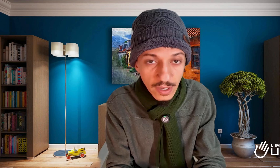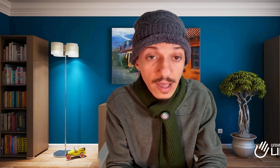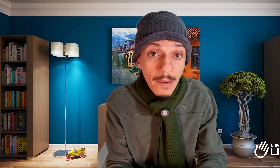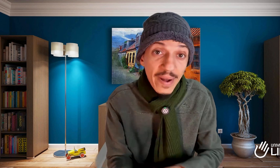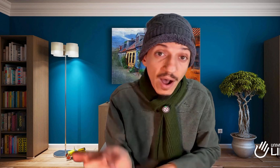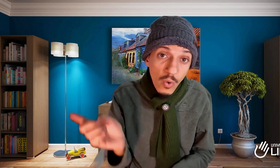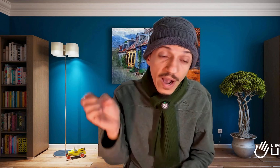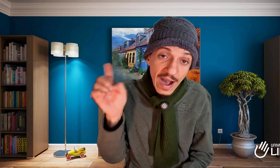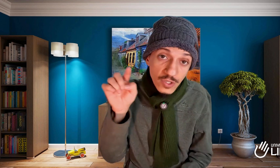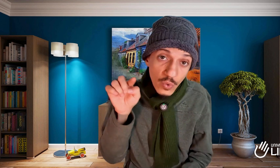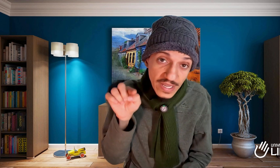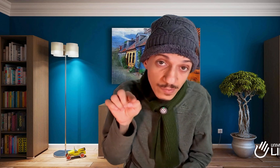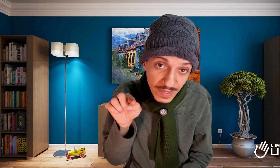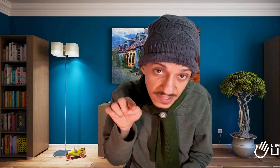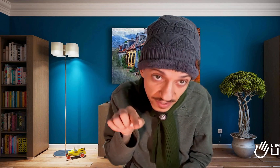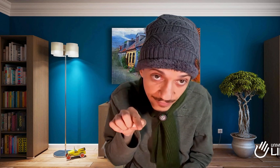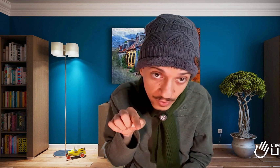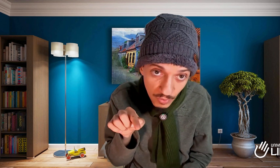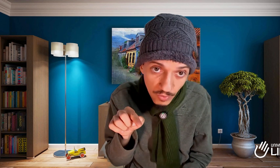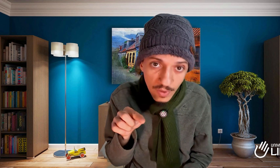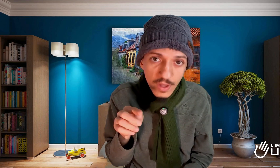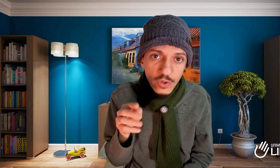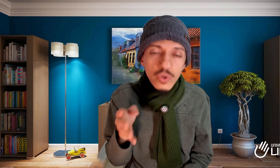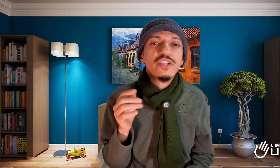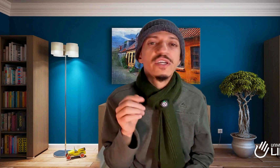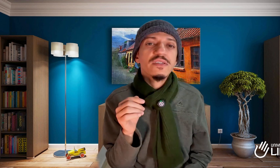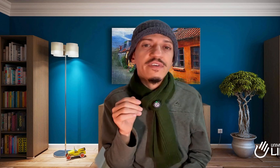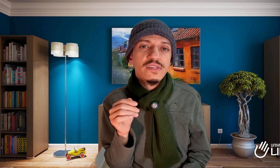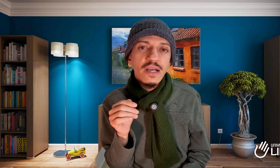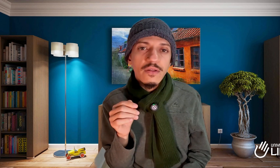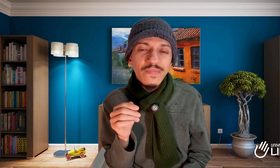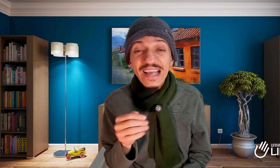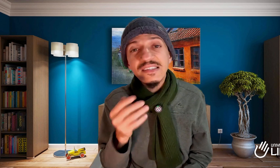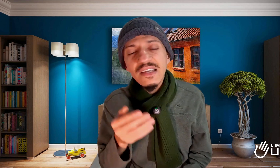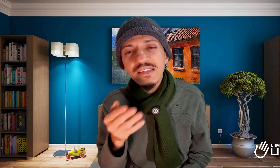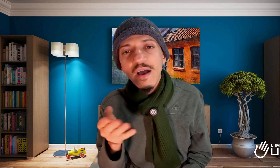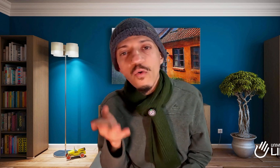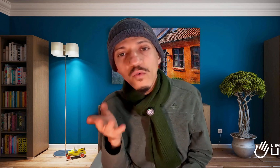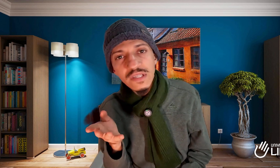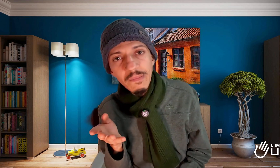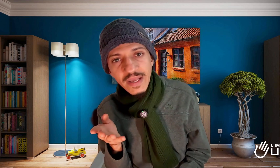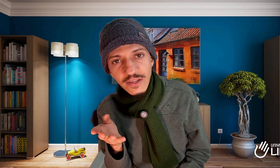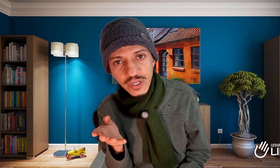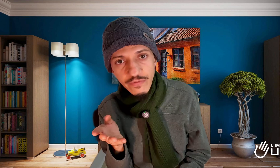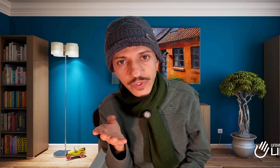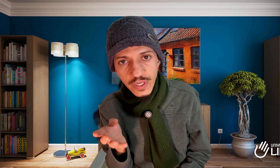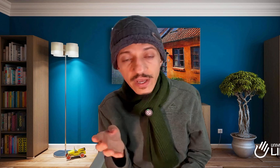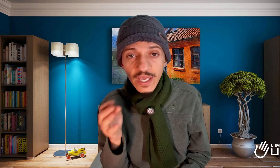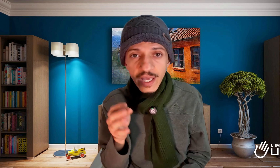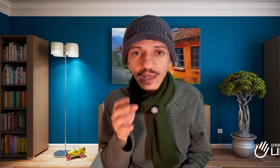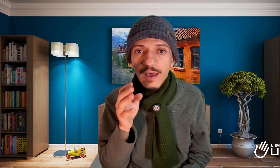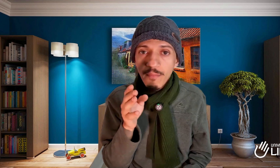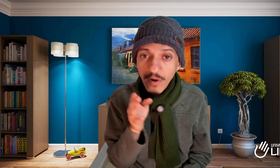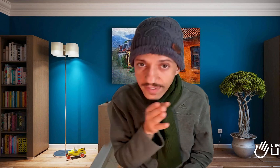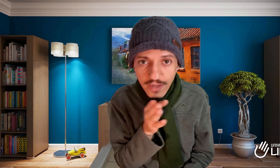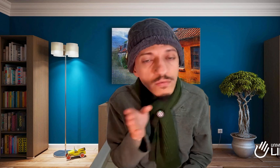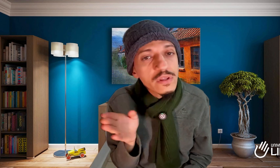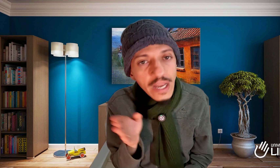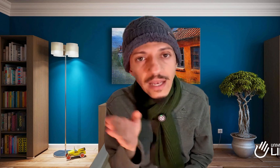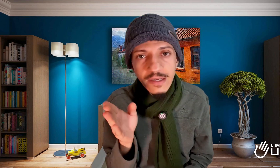Para o caso específico do que a gente está fazendo, existem alguns aplicativos que mostram trilhas.